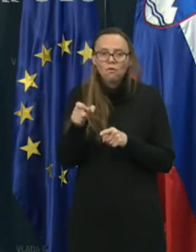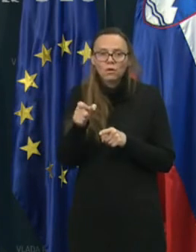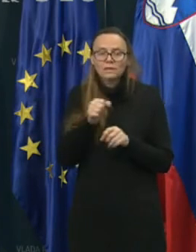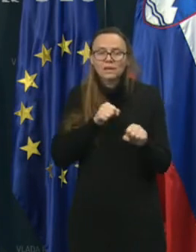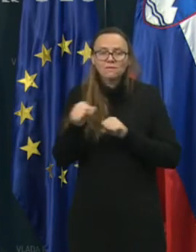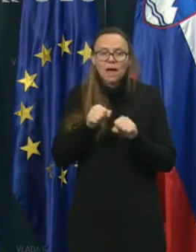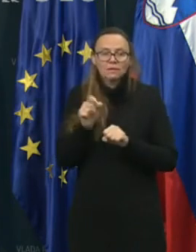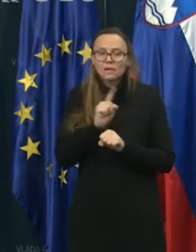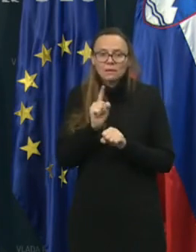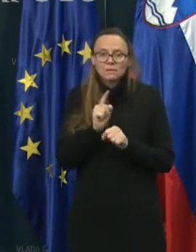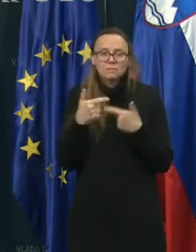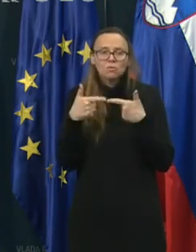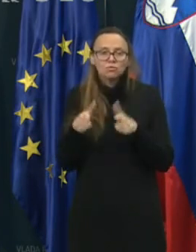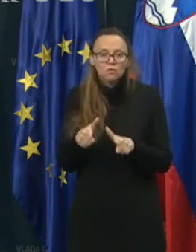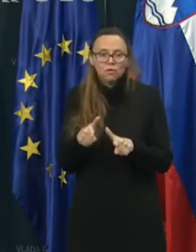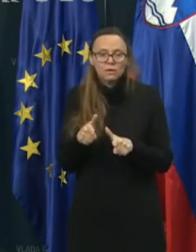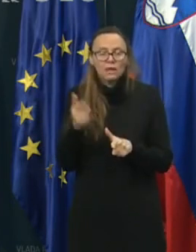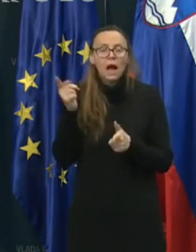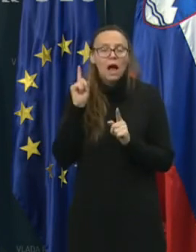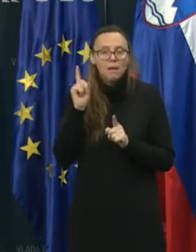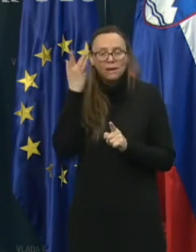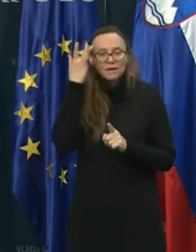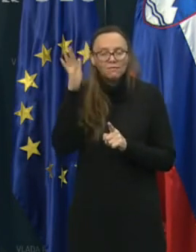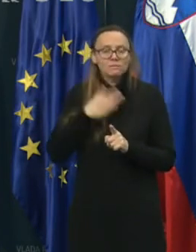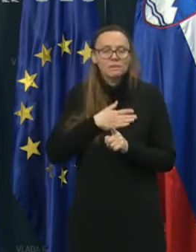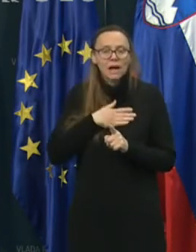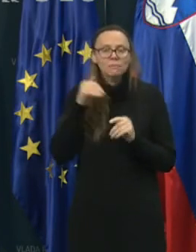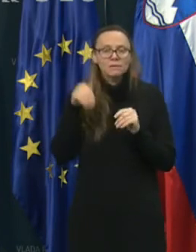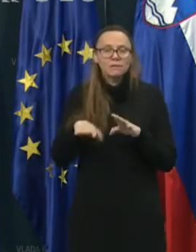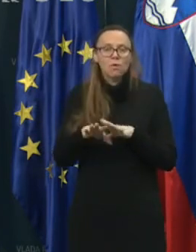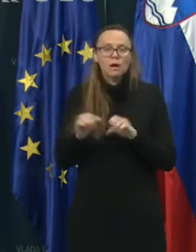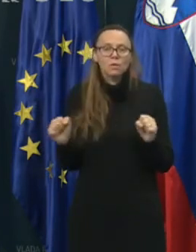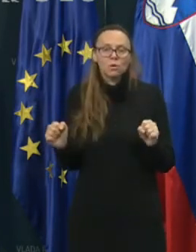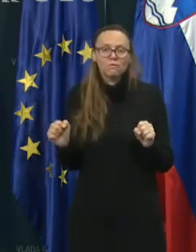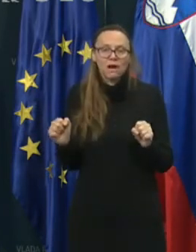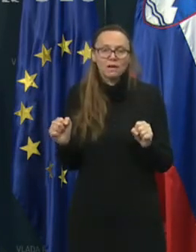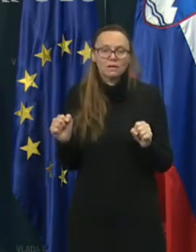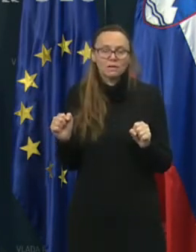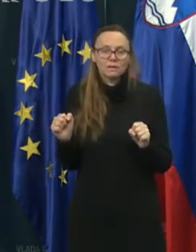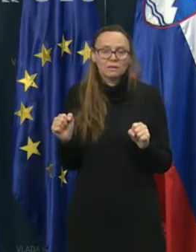smel dovoliti, ampak ne vem, zakaj bi se morali ukvarjati z